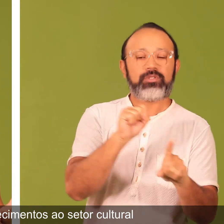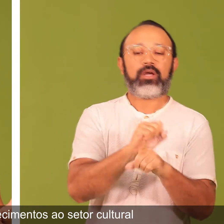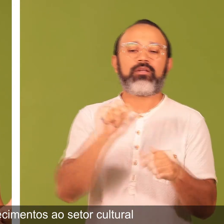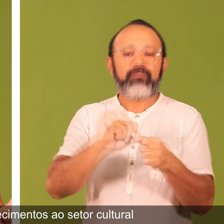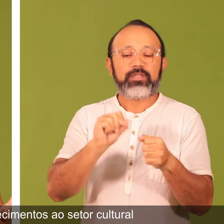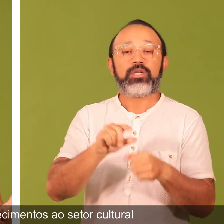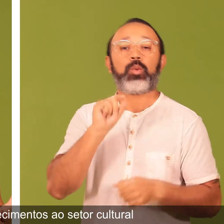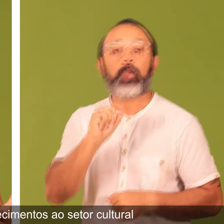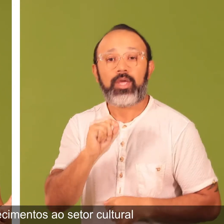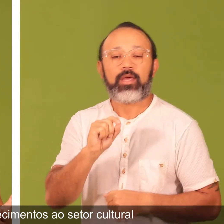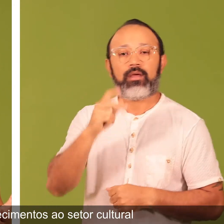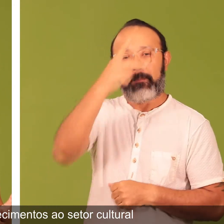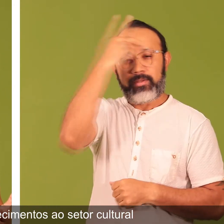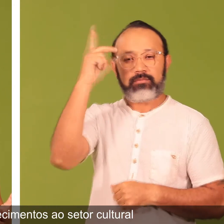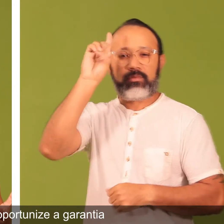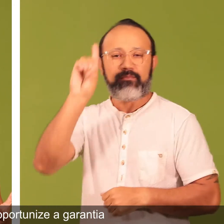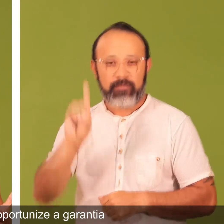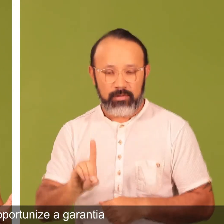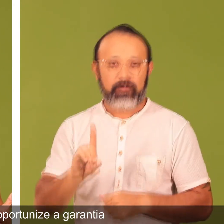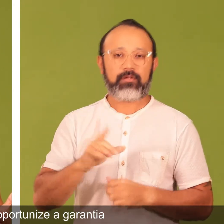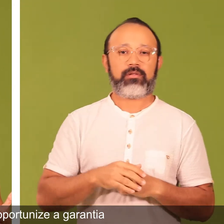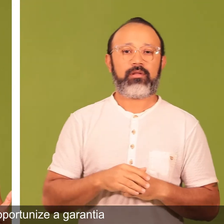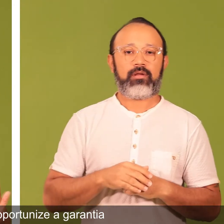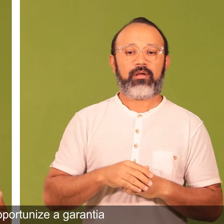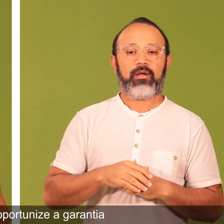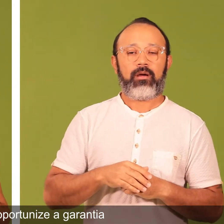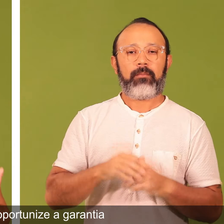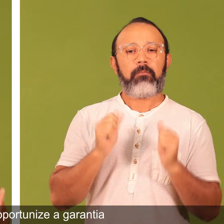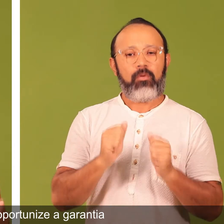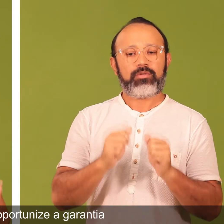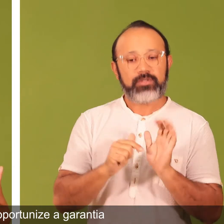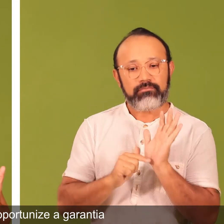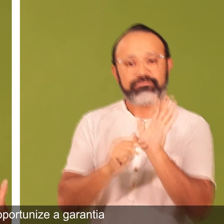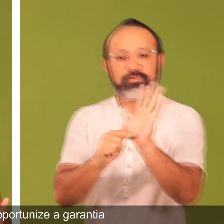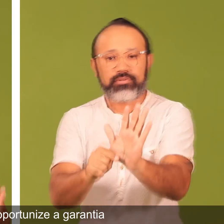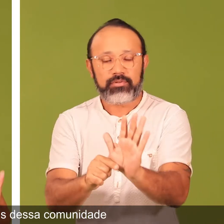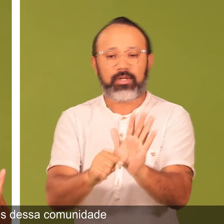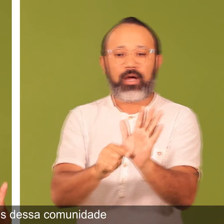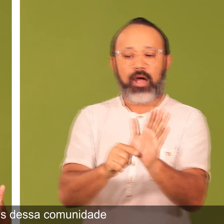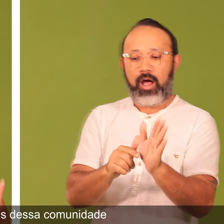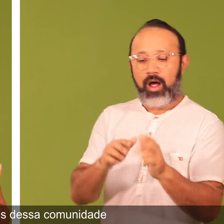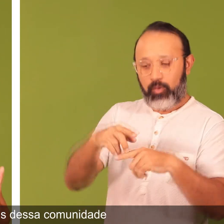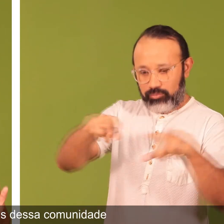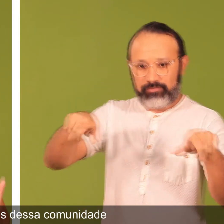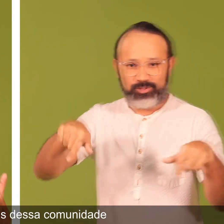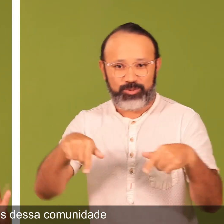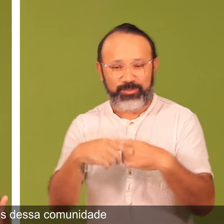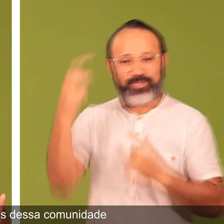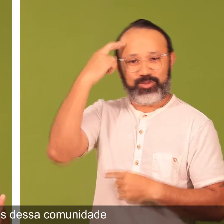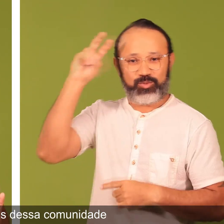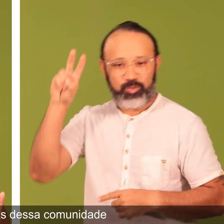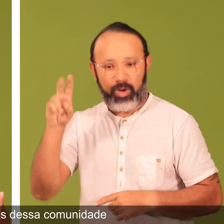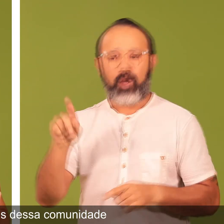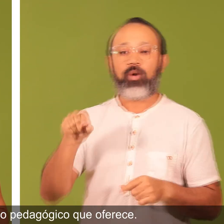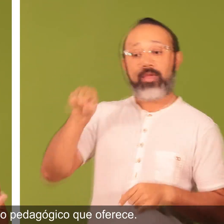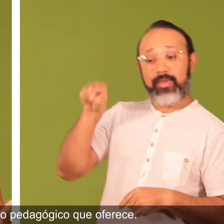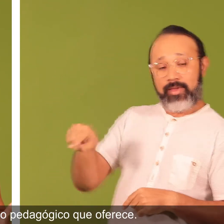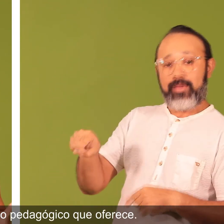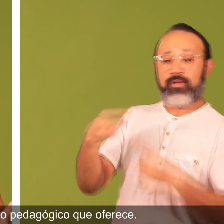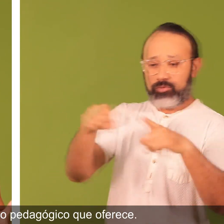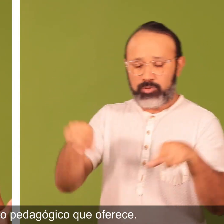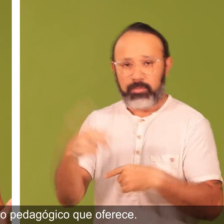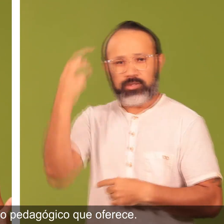oportunizem conhecimentos ao setor cultural e este setor oporto Lisa garantia das demandas dessa comunidade